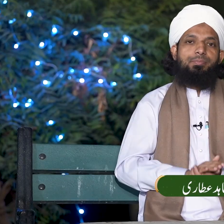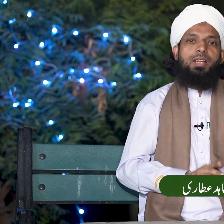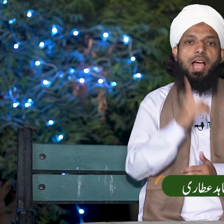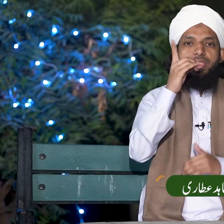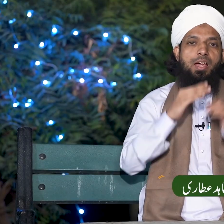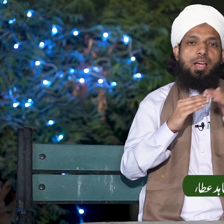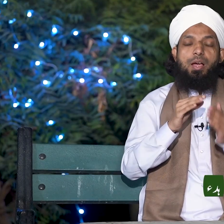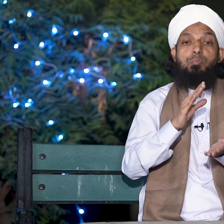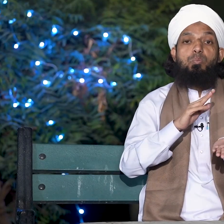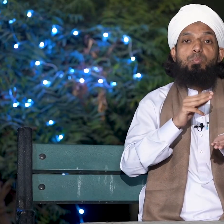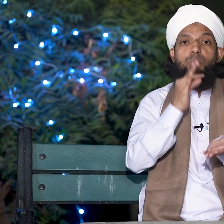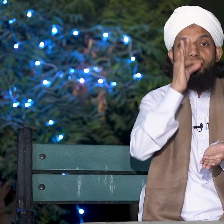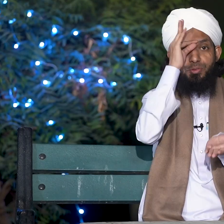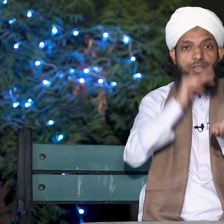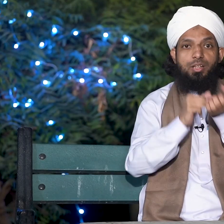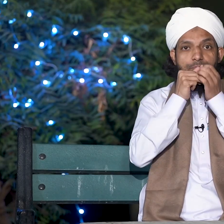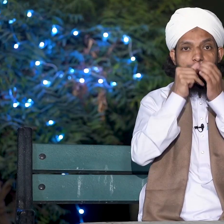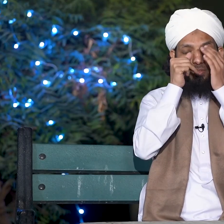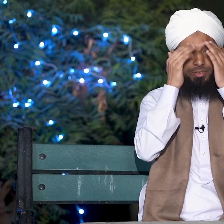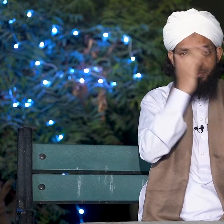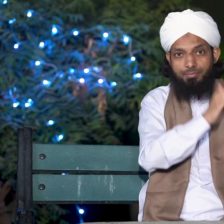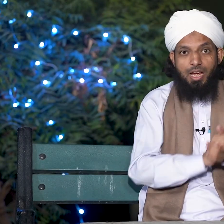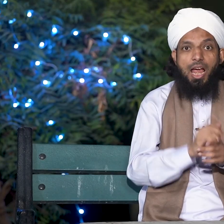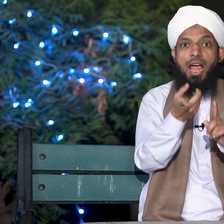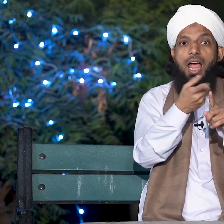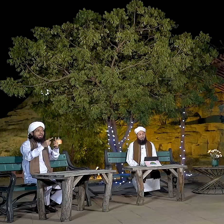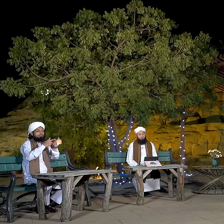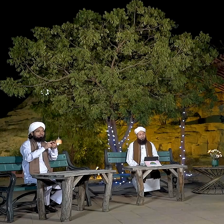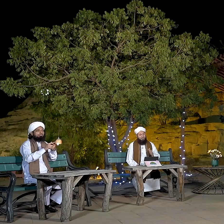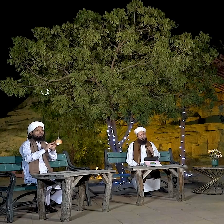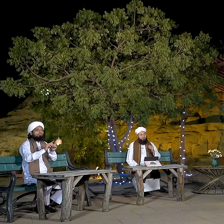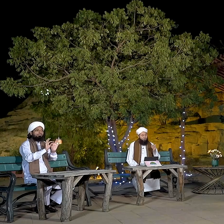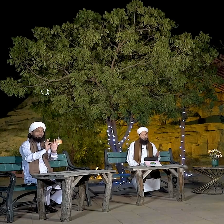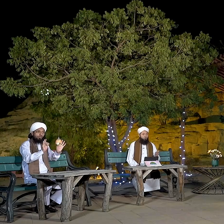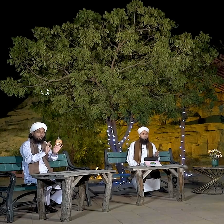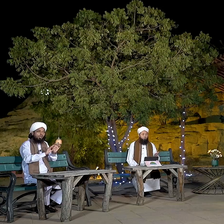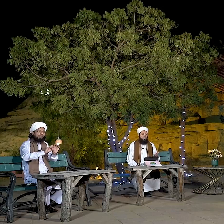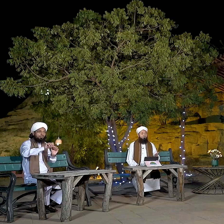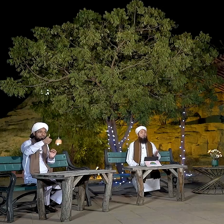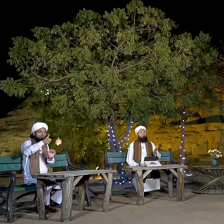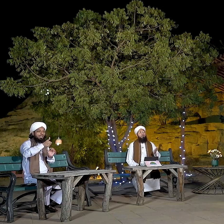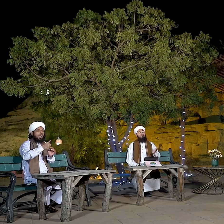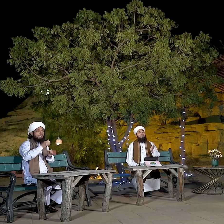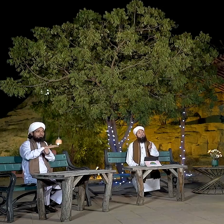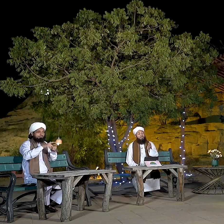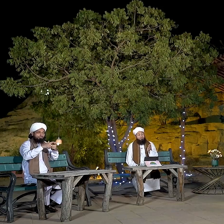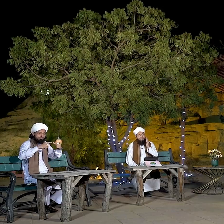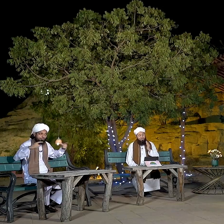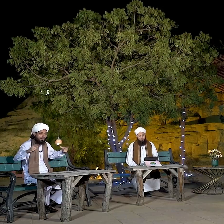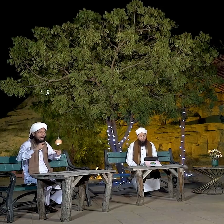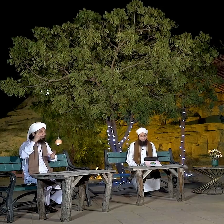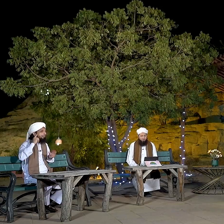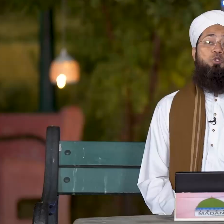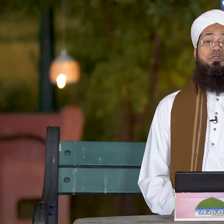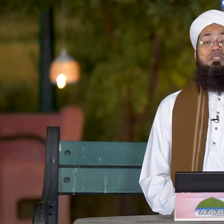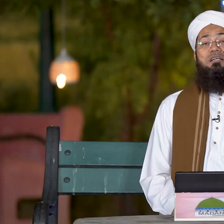وسلم فتح مکہ کے دن جب فاتحانہ شان کے ساتھ اپنے لشکروں کے ہجوم میں مکہ شہر میں